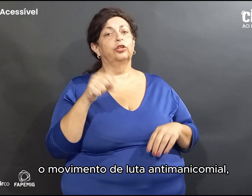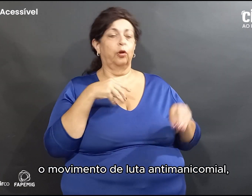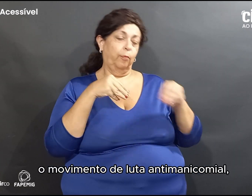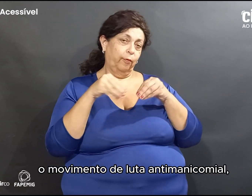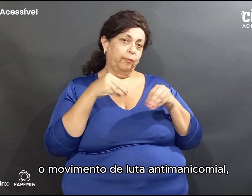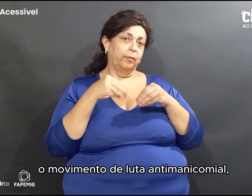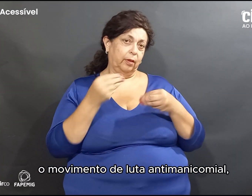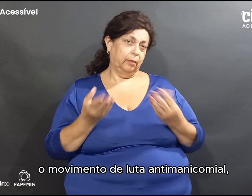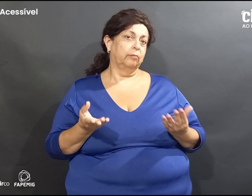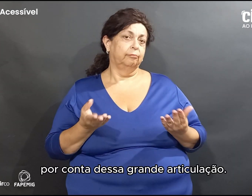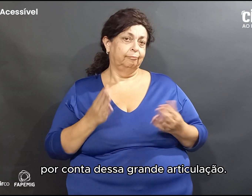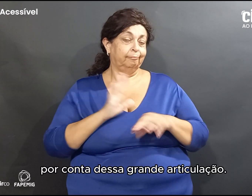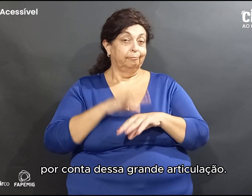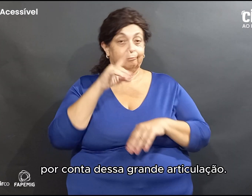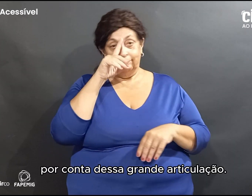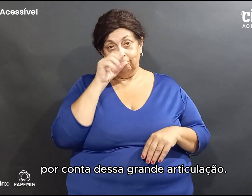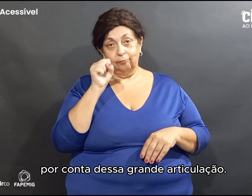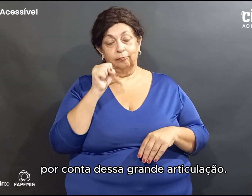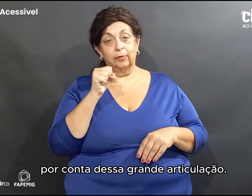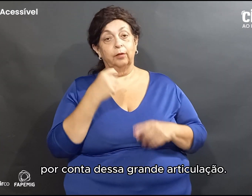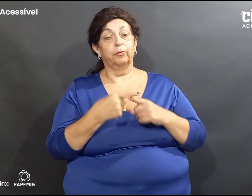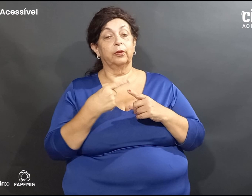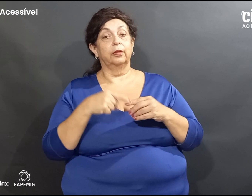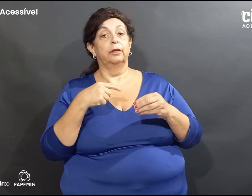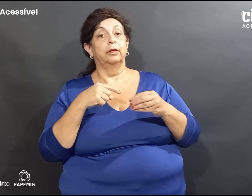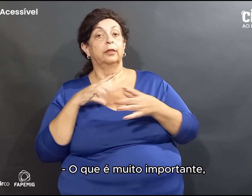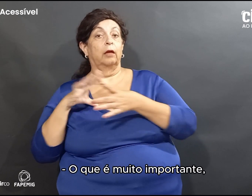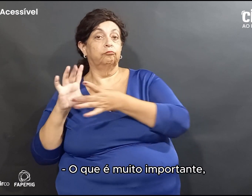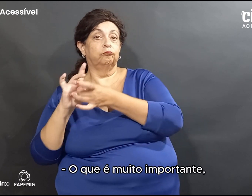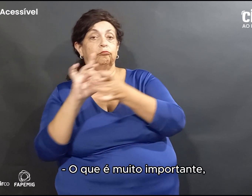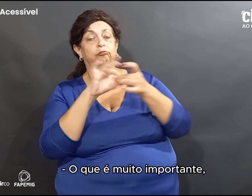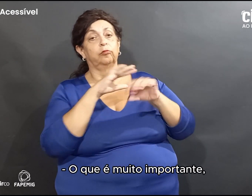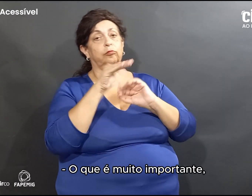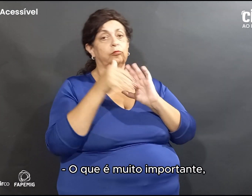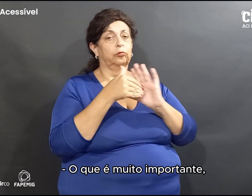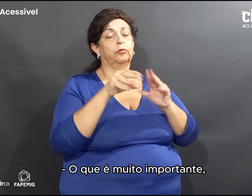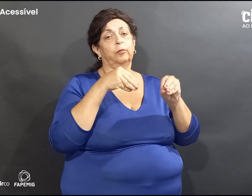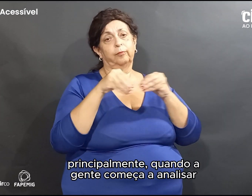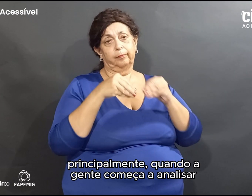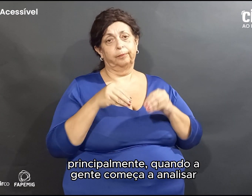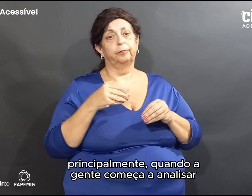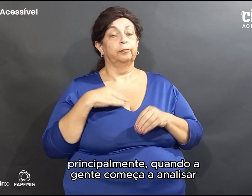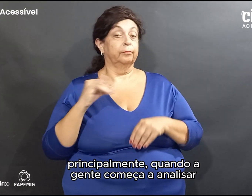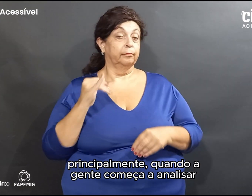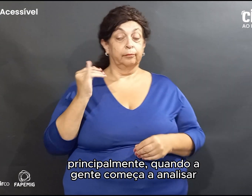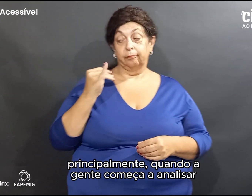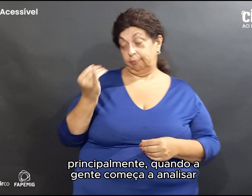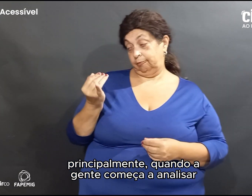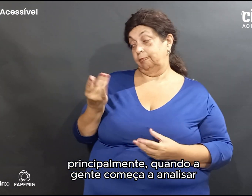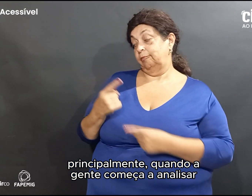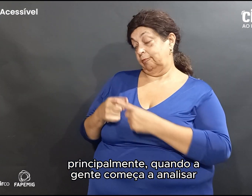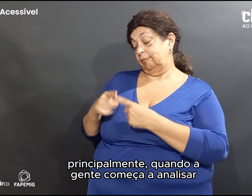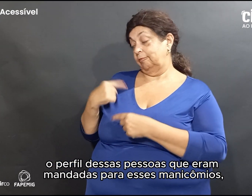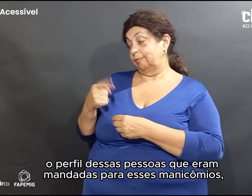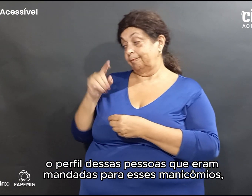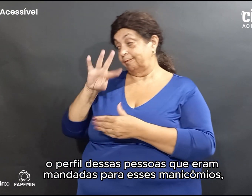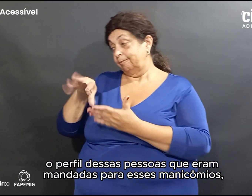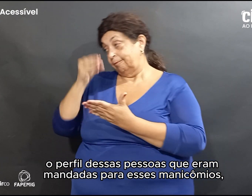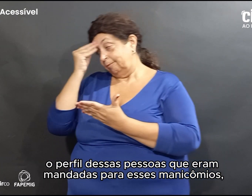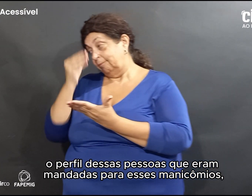luta antimanicomial, por conta dessa grande articulação. O que é muito importante, né? Principalmente quando a gente começa a analisar o perfil dessas